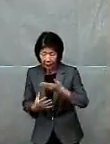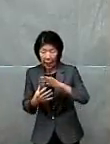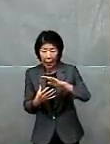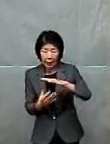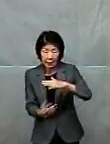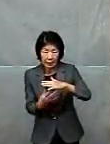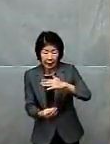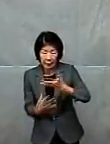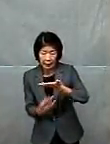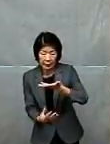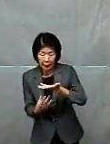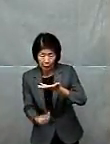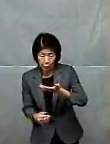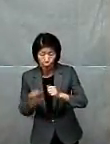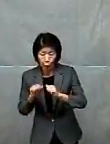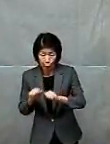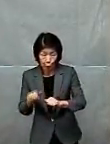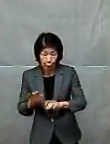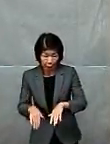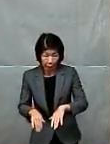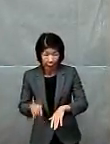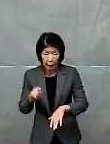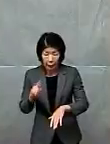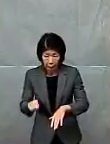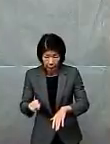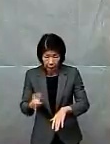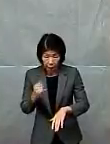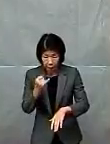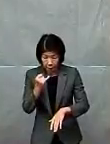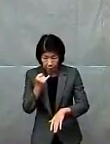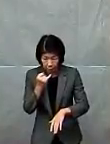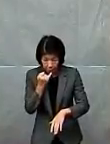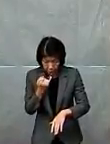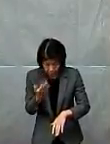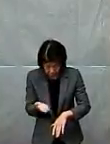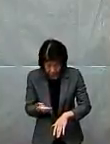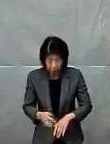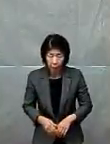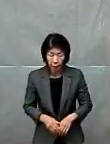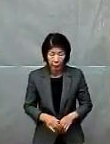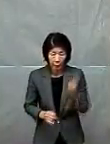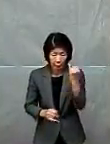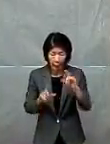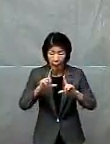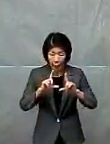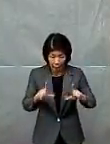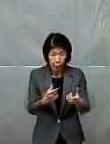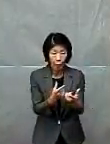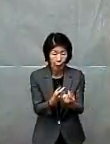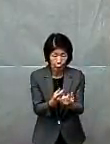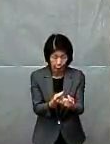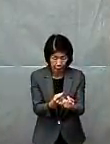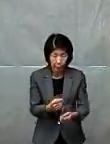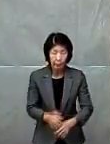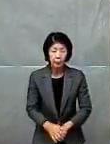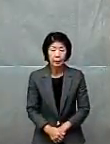ものと、そういうふうなことでよろしいわけですね。 はい、そうだと思います。